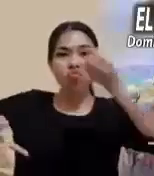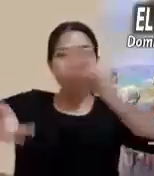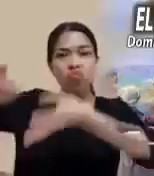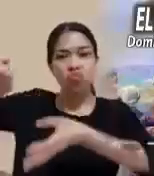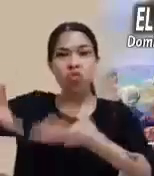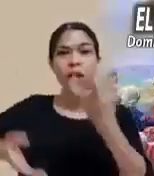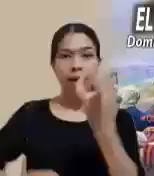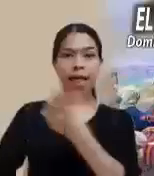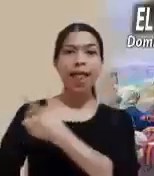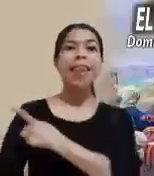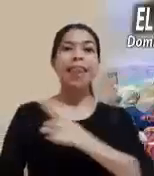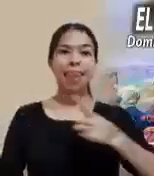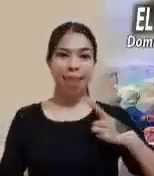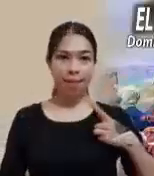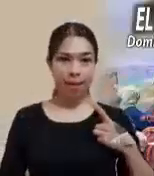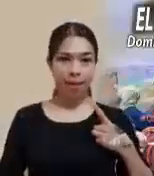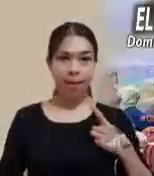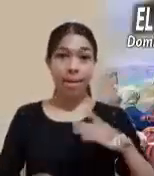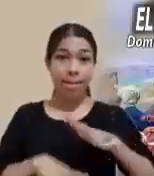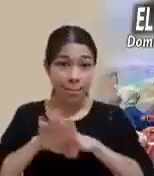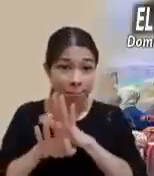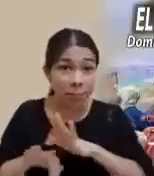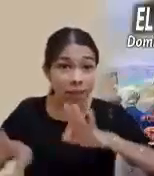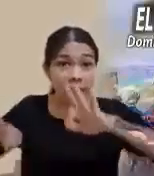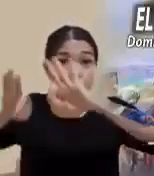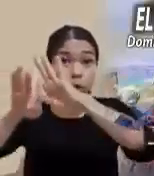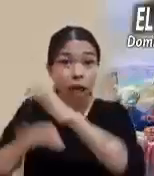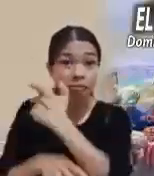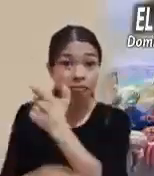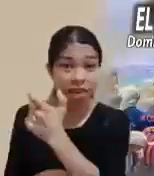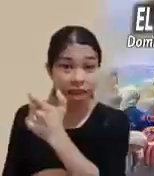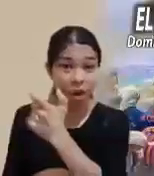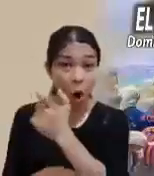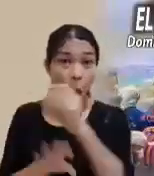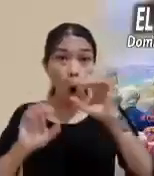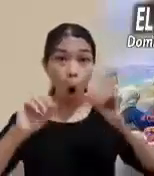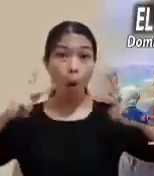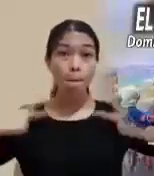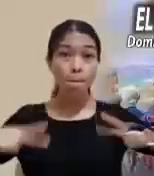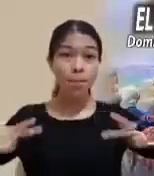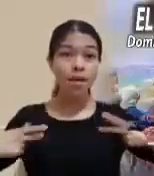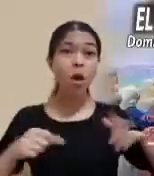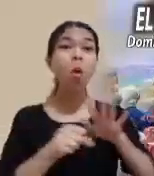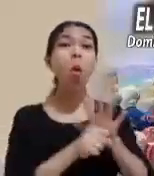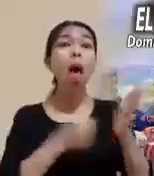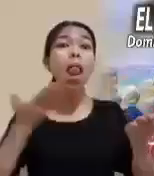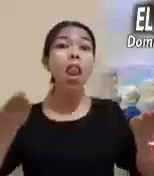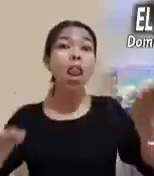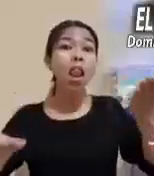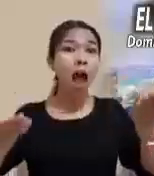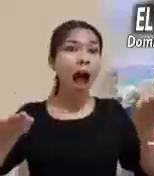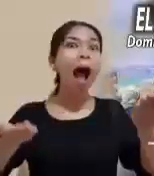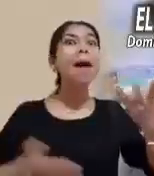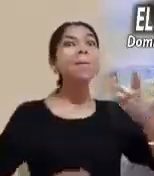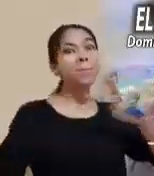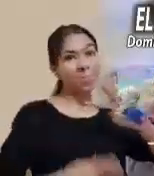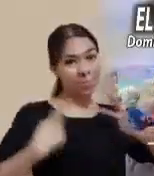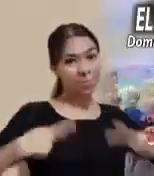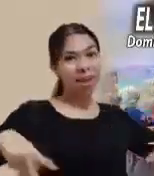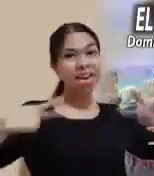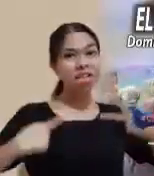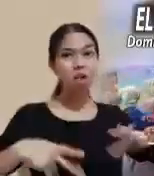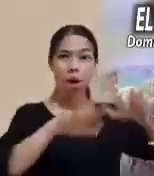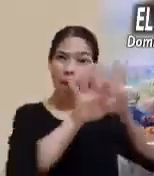desprotegidos. Nunca puede valer más el dinero que la persona. Quizás nosotros no tengamos grandes sumas